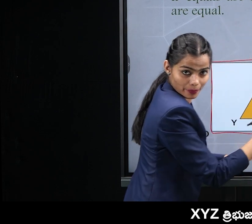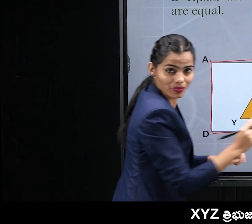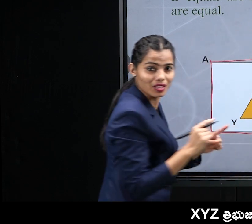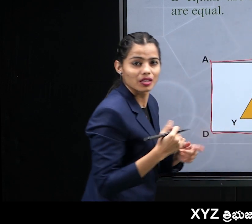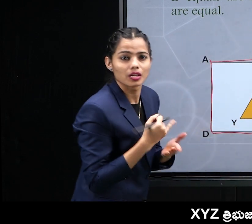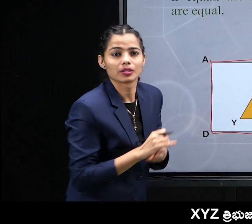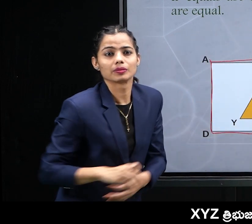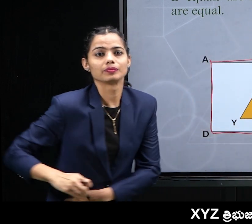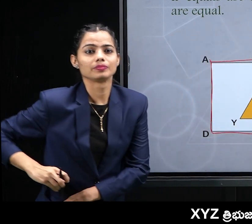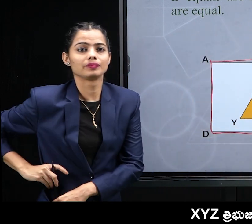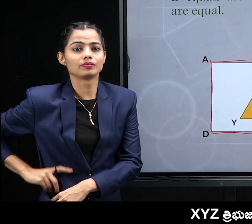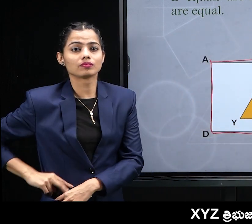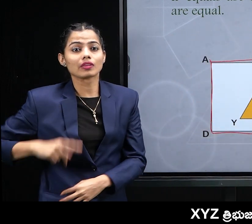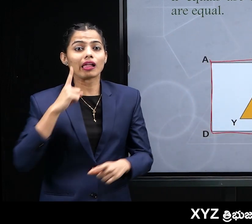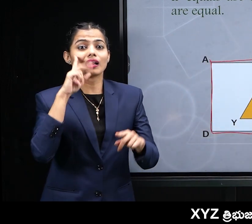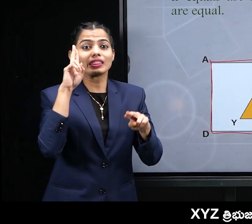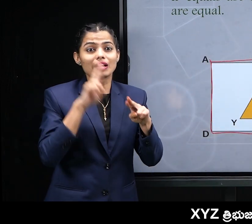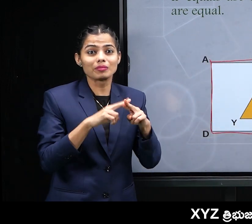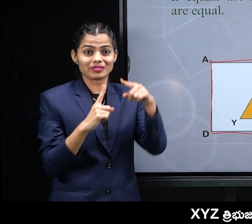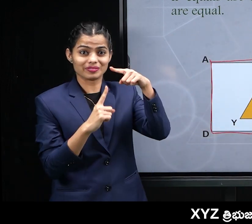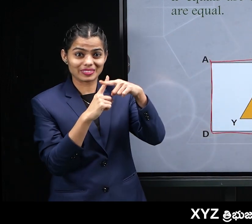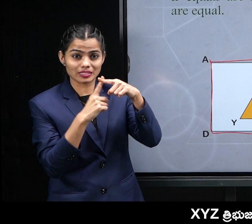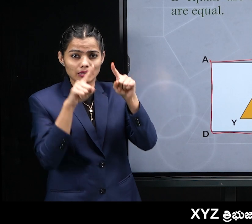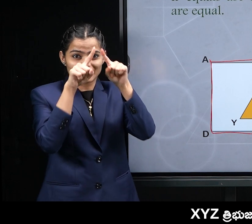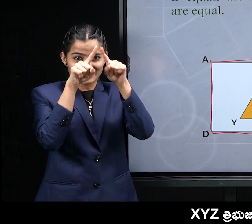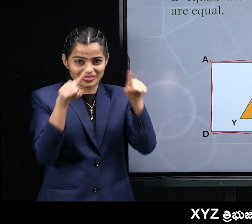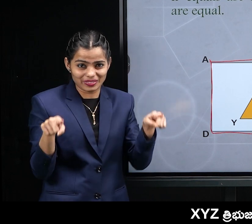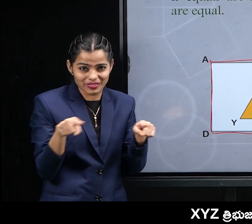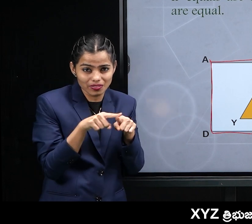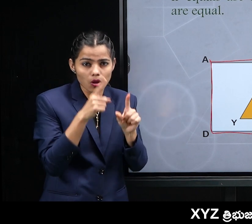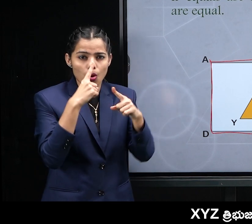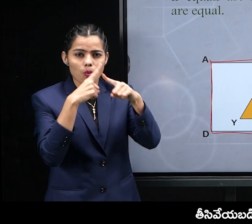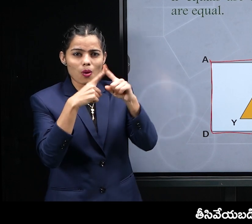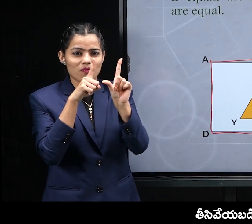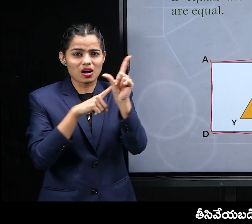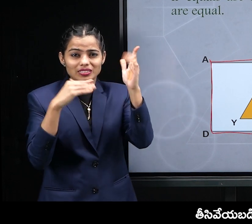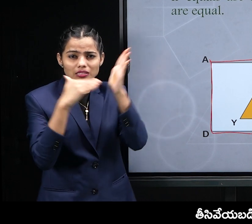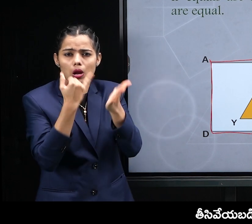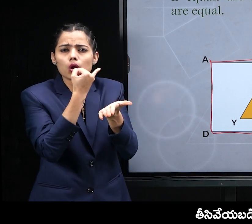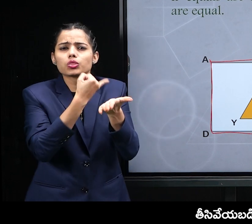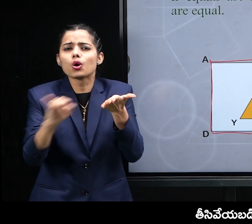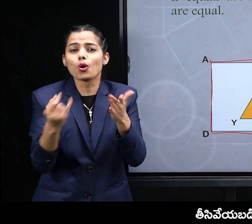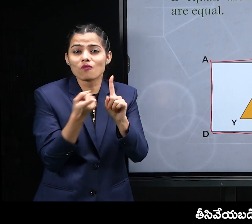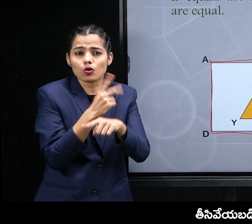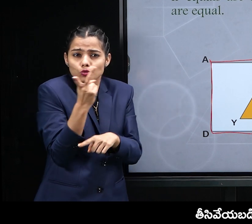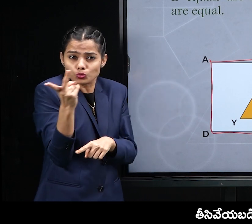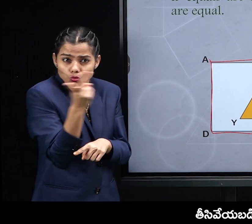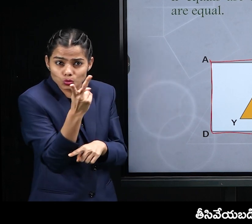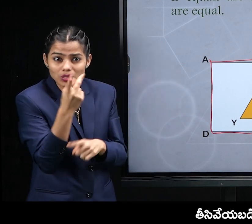XYZ త్రిబుజం రెండు దేర్గ చత్రస్రాలనుండి తీసి వేయబడినా ట్లయితే సోత్రం మోడు